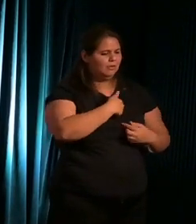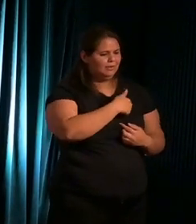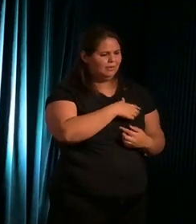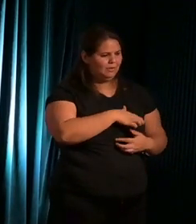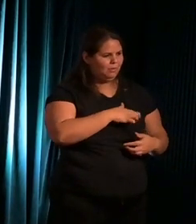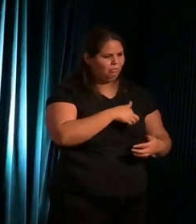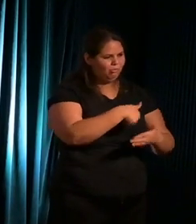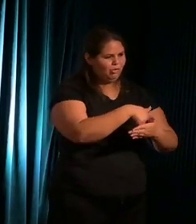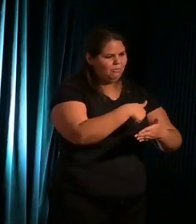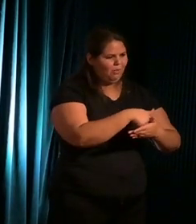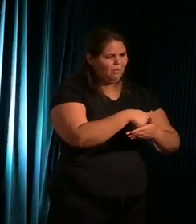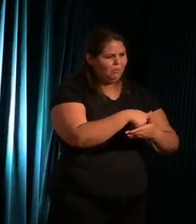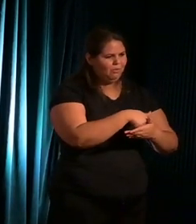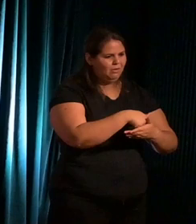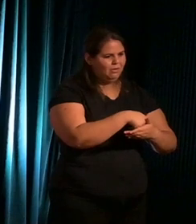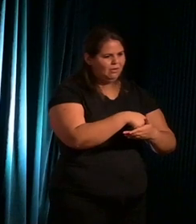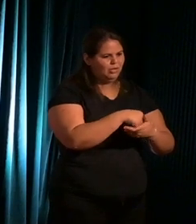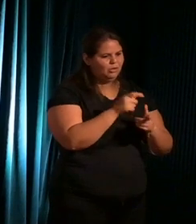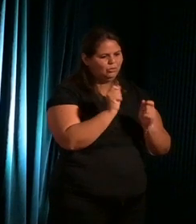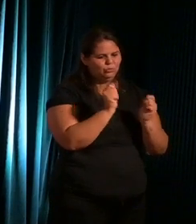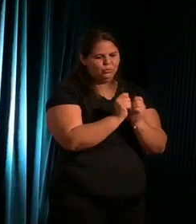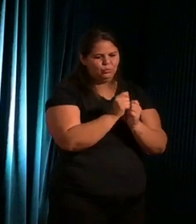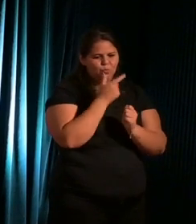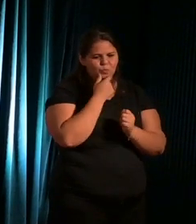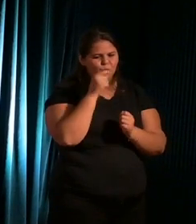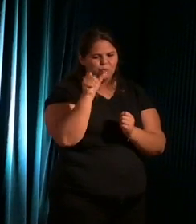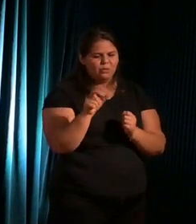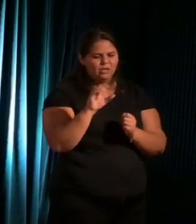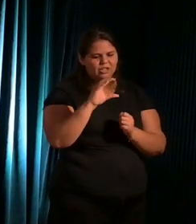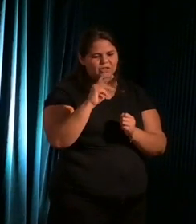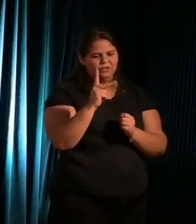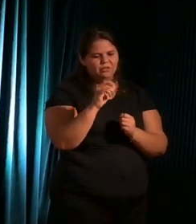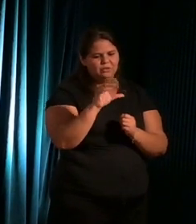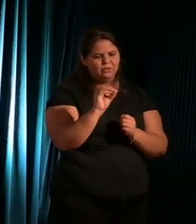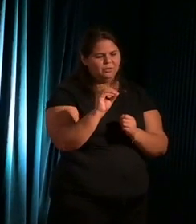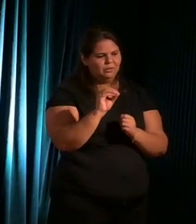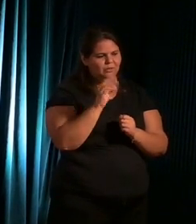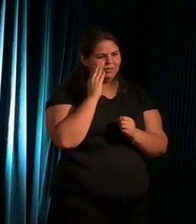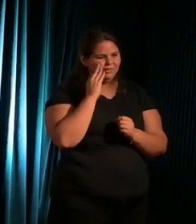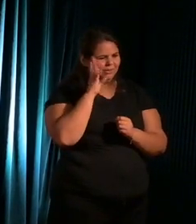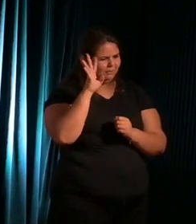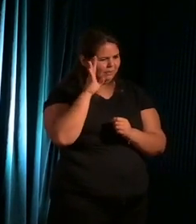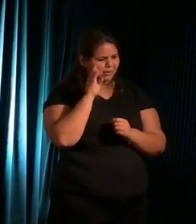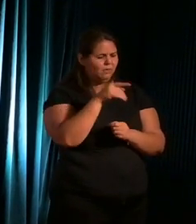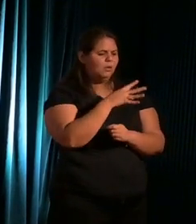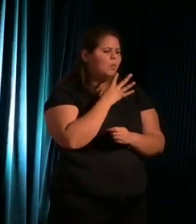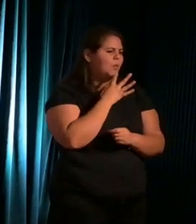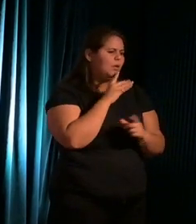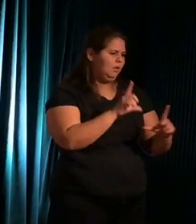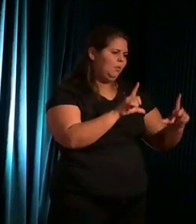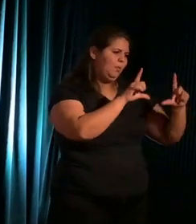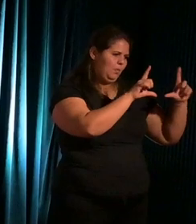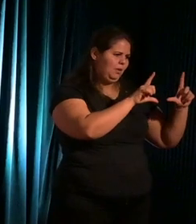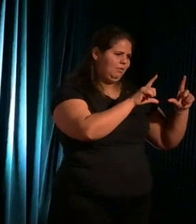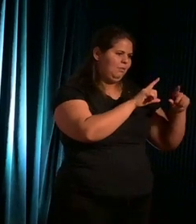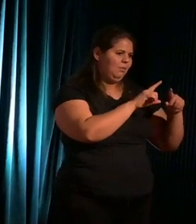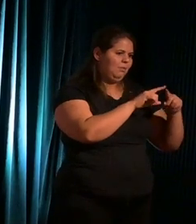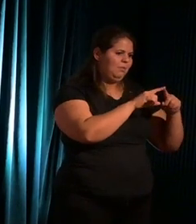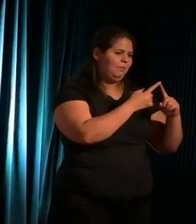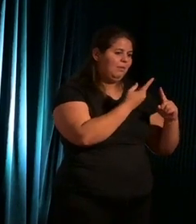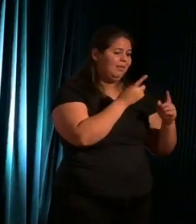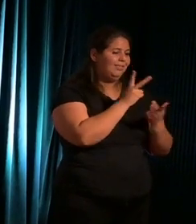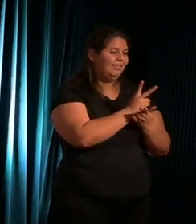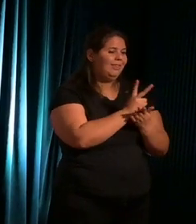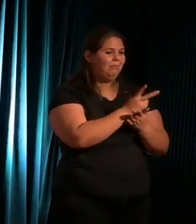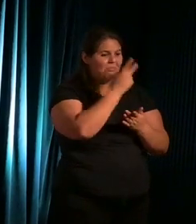com Chico Buarque. Exato. Vocês têm essa imagem na cabeça? Possivelmente uma